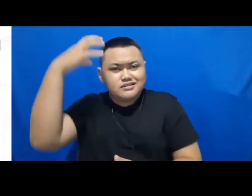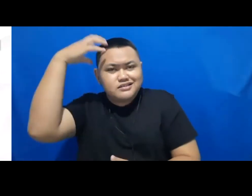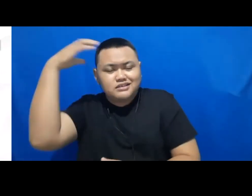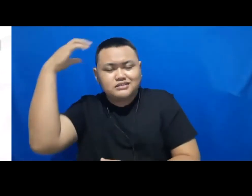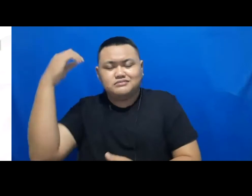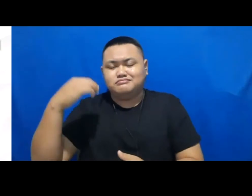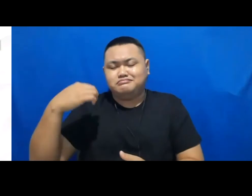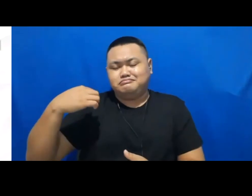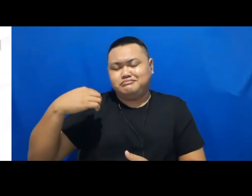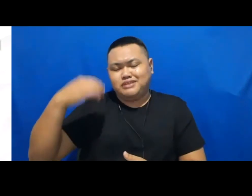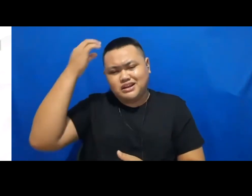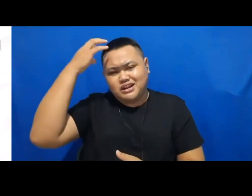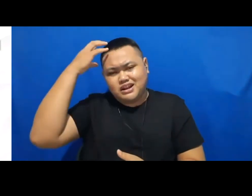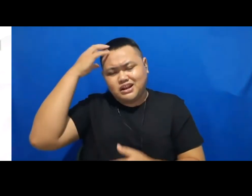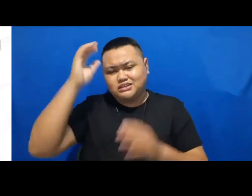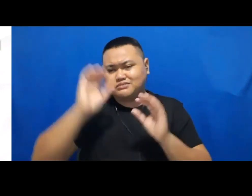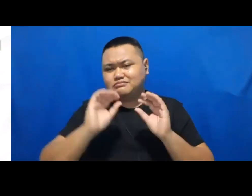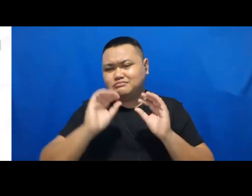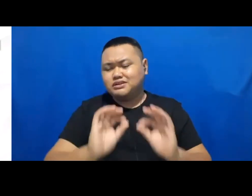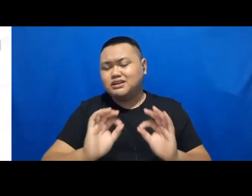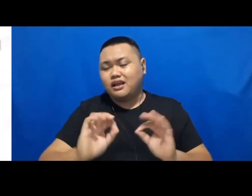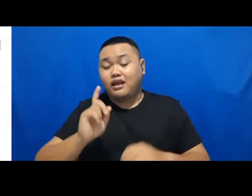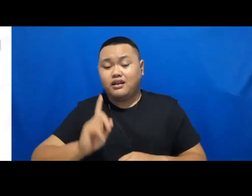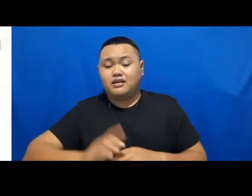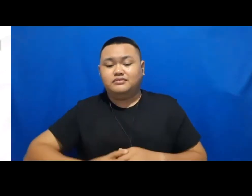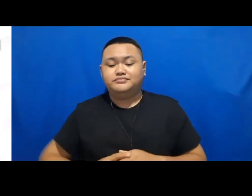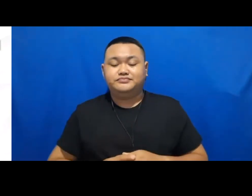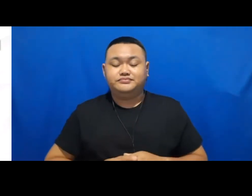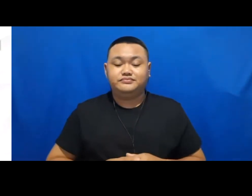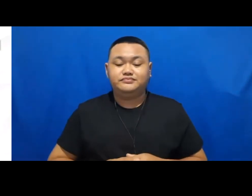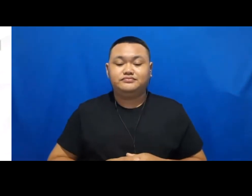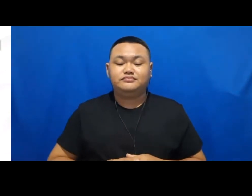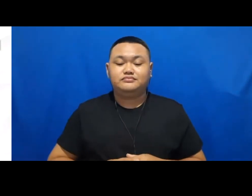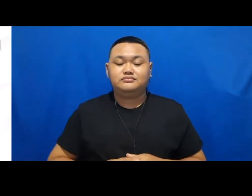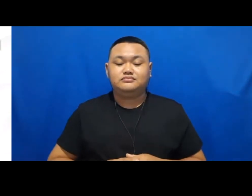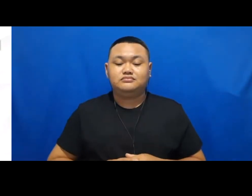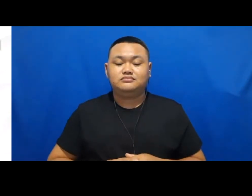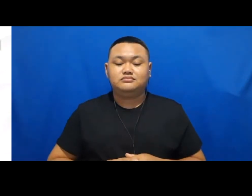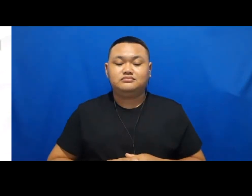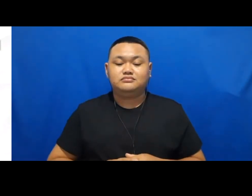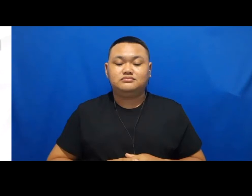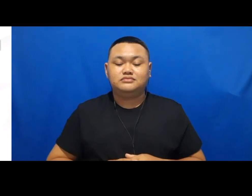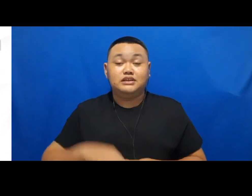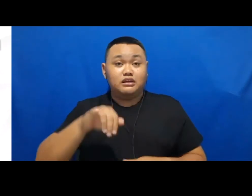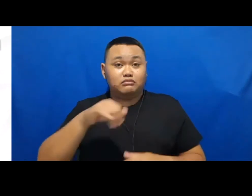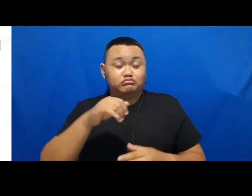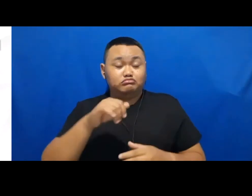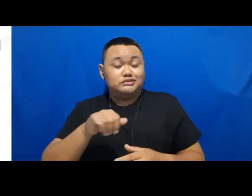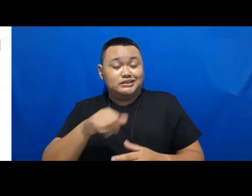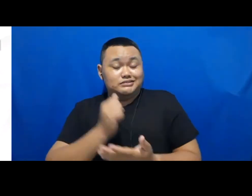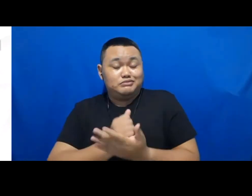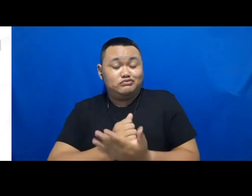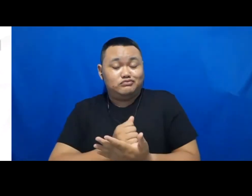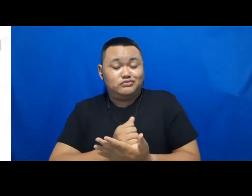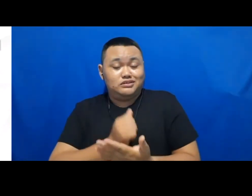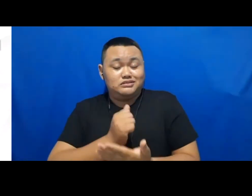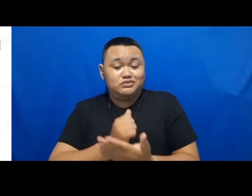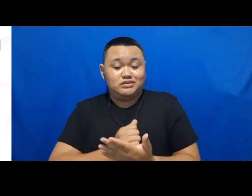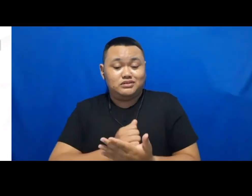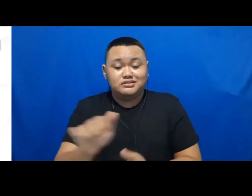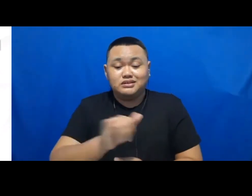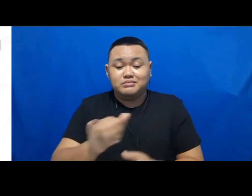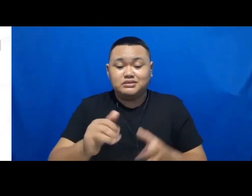wanita kalau musolanya masjidnya tidak terlalu besar, bersatu dengan anak laki-laki, mereka ketika mau mengenakan alat sholat, mereka